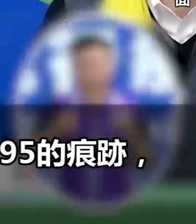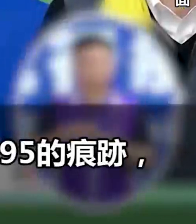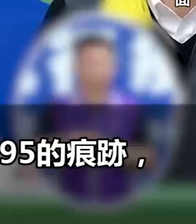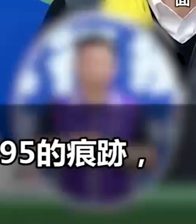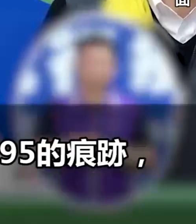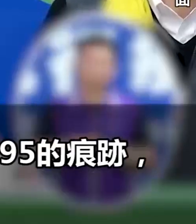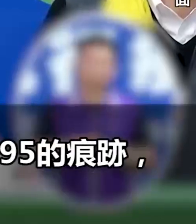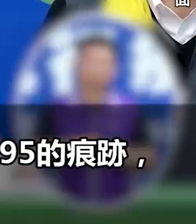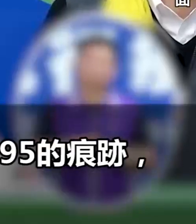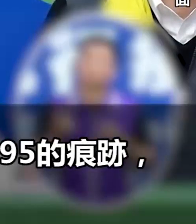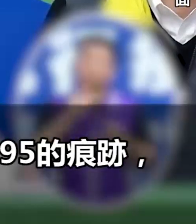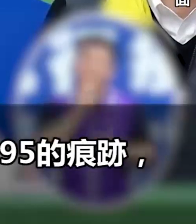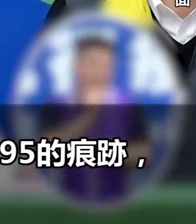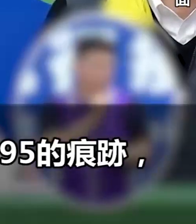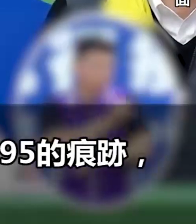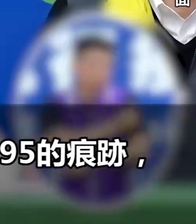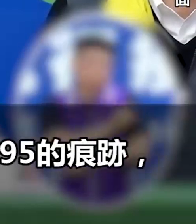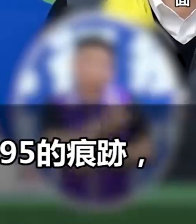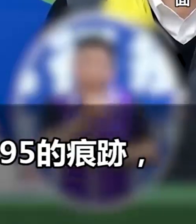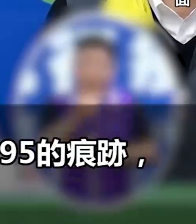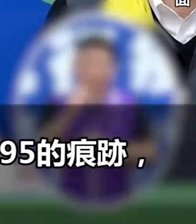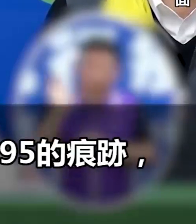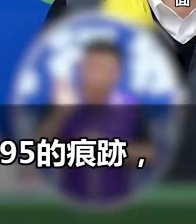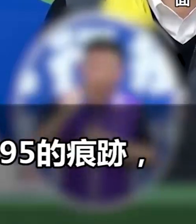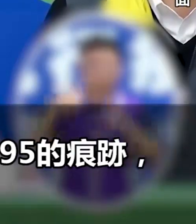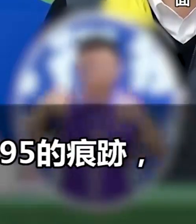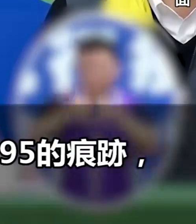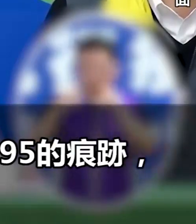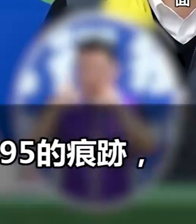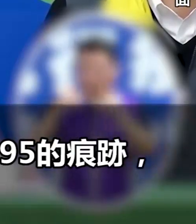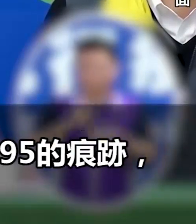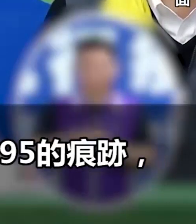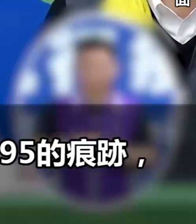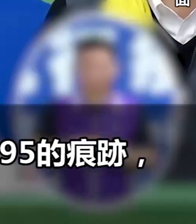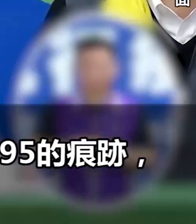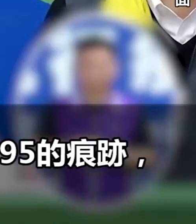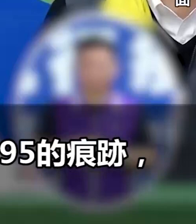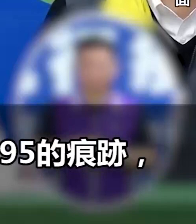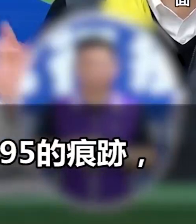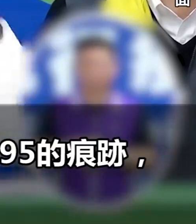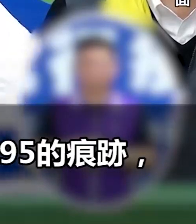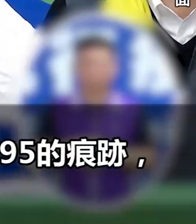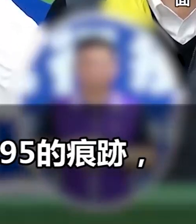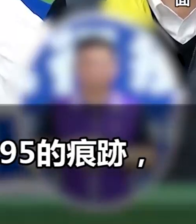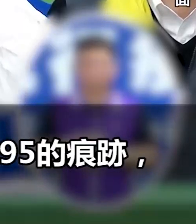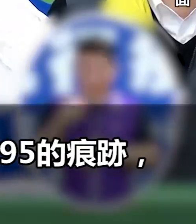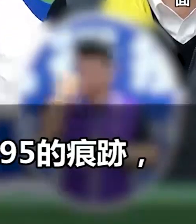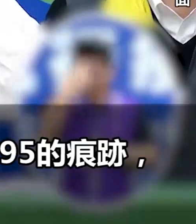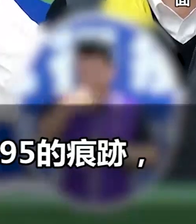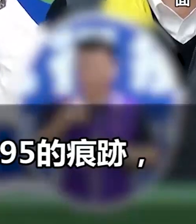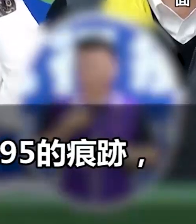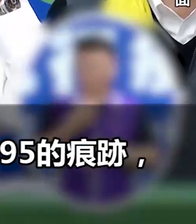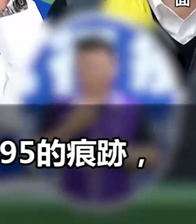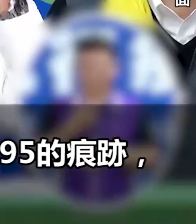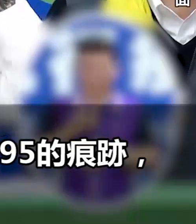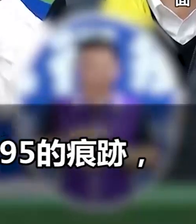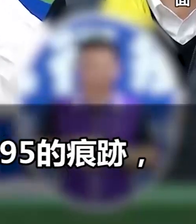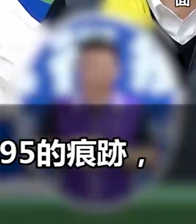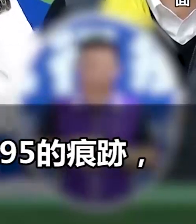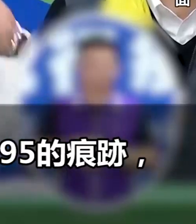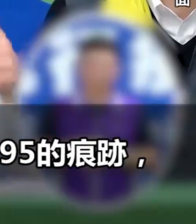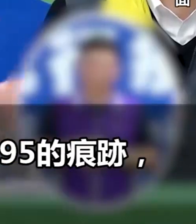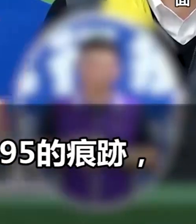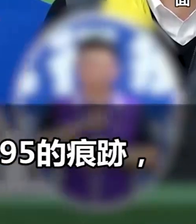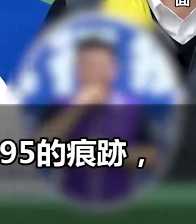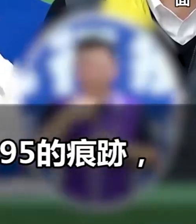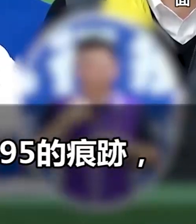跟那位护理人员，他也跟我照一张相嘛，那就是脸上当然都是那个我